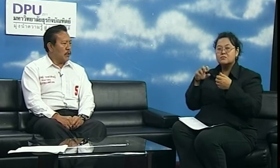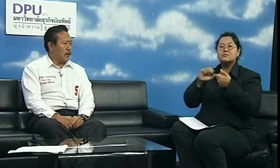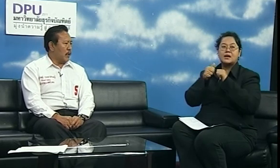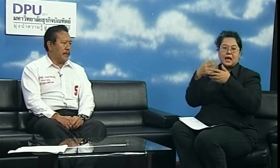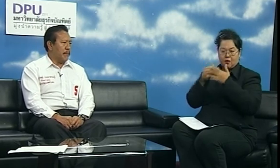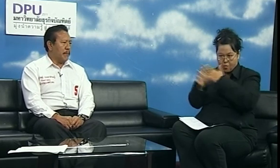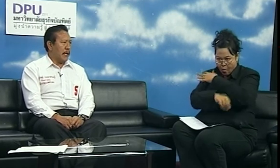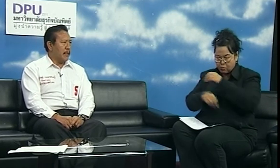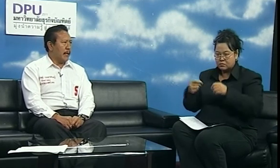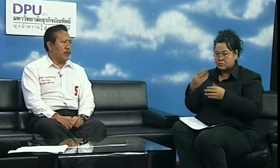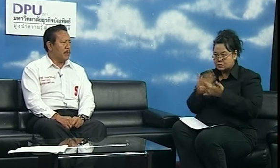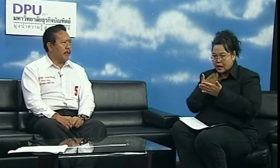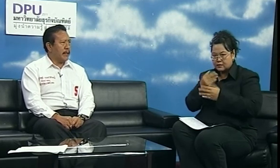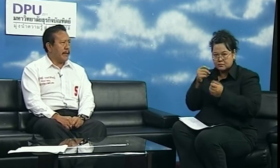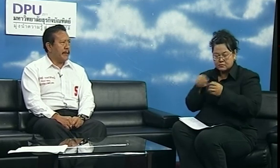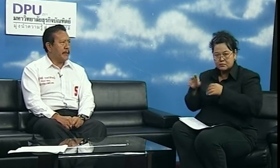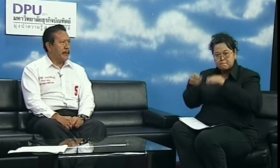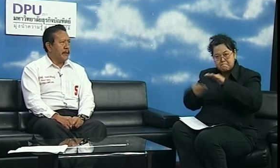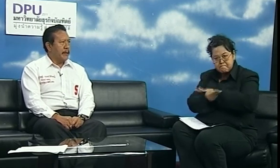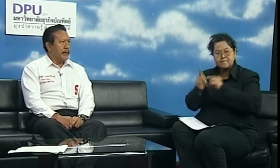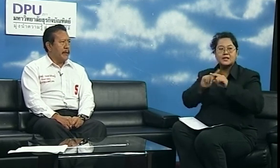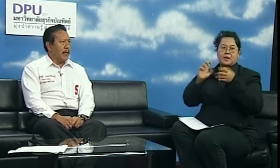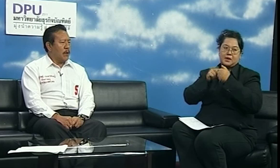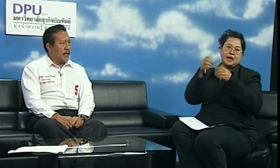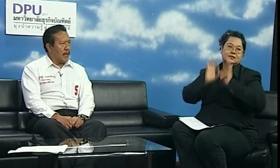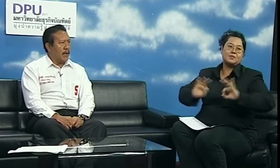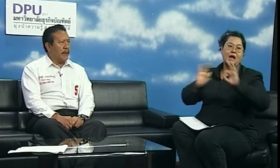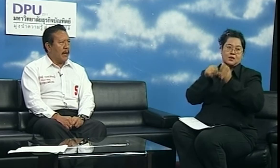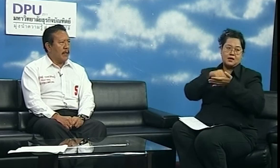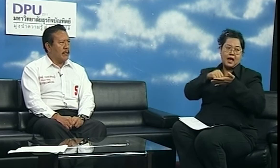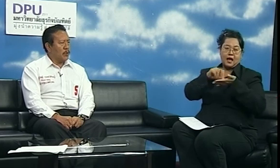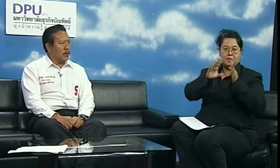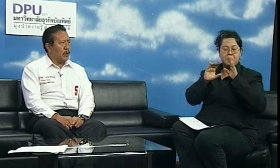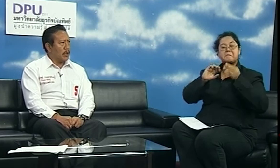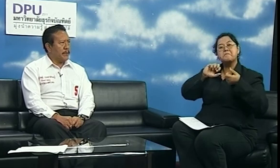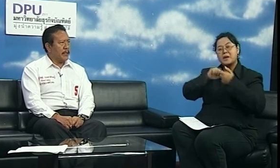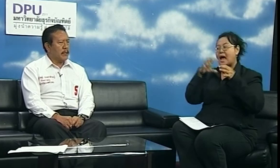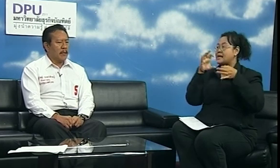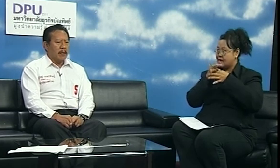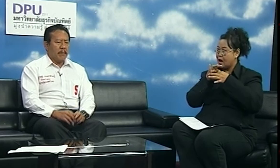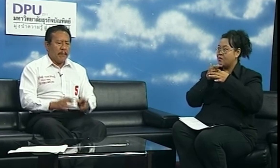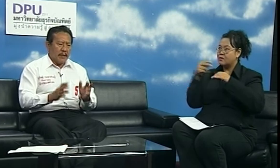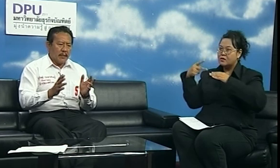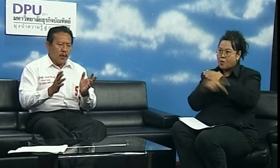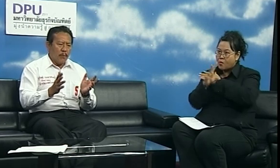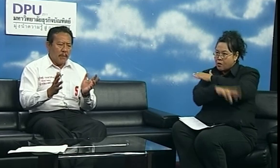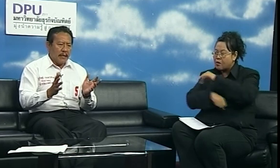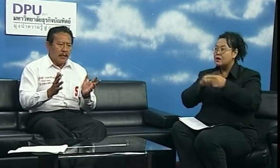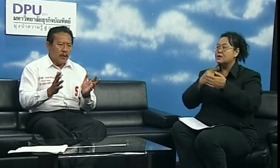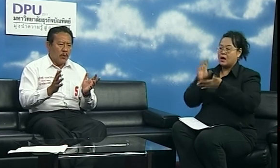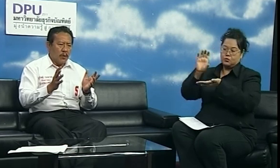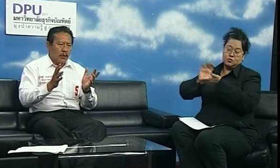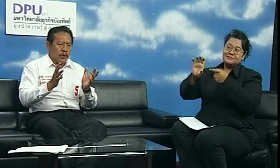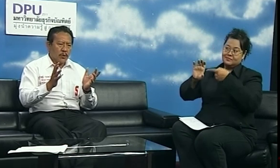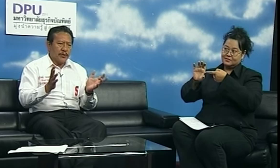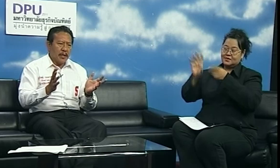ปอรหทุชิิคอรัชัเป็ปรหาทใหญ่ของประเทศไยถ้าเราแ้ไรร marrow เรื่องทุชิธิคอับชันไม่เพีงแต่งกประมาณ